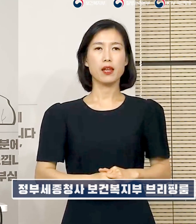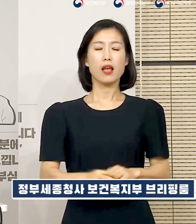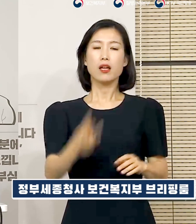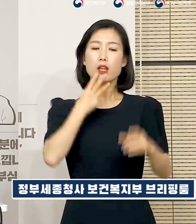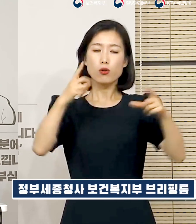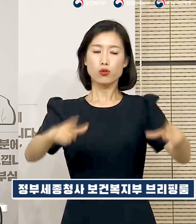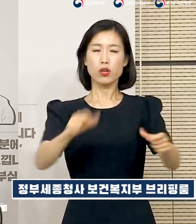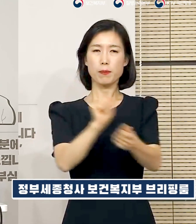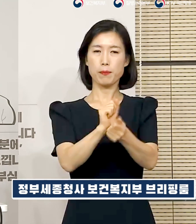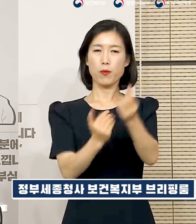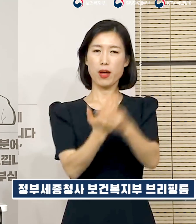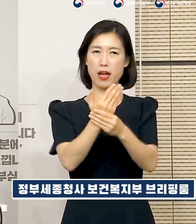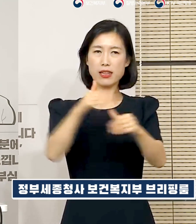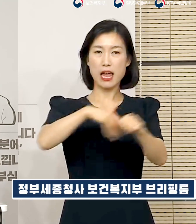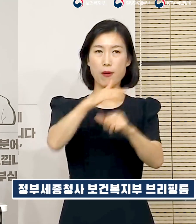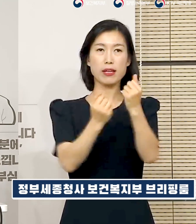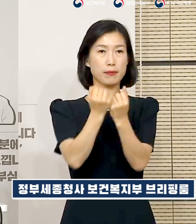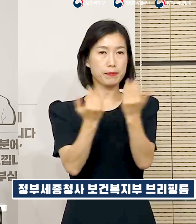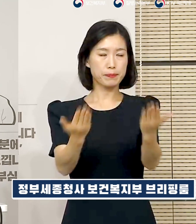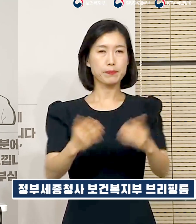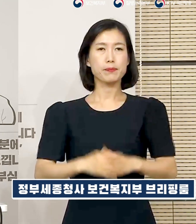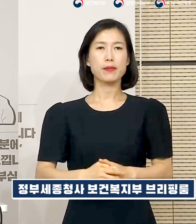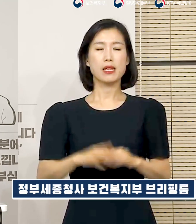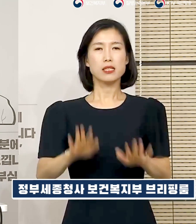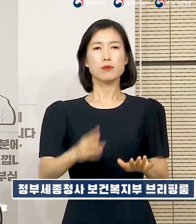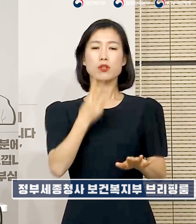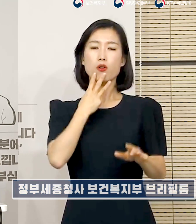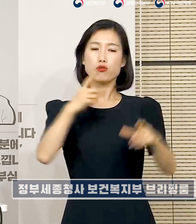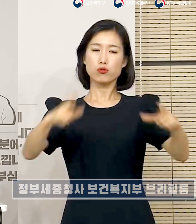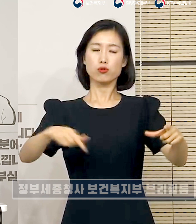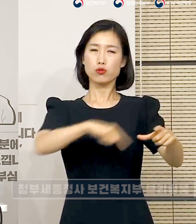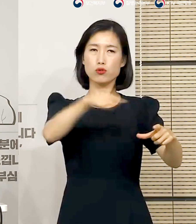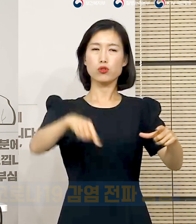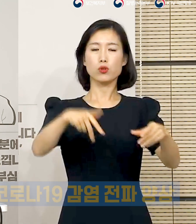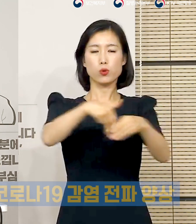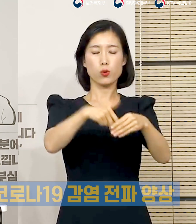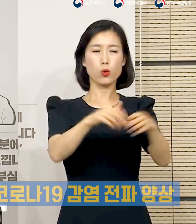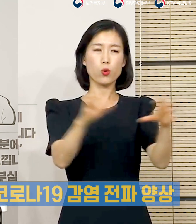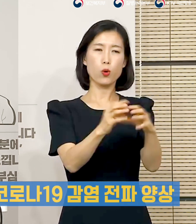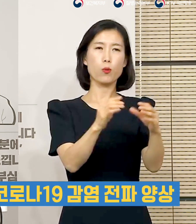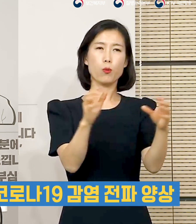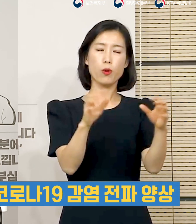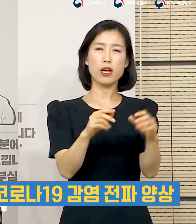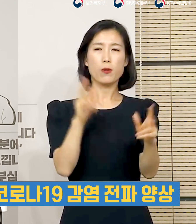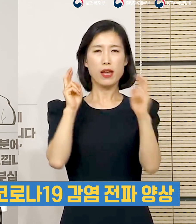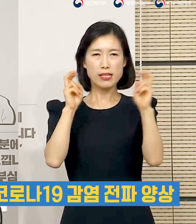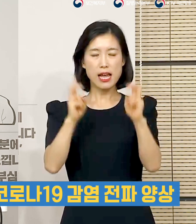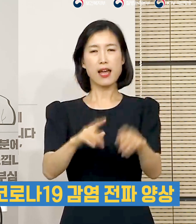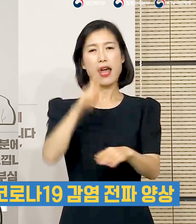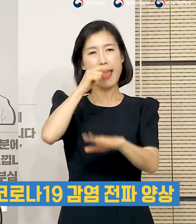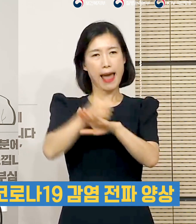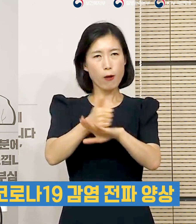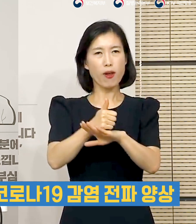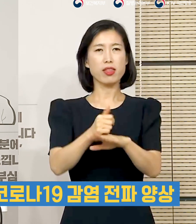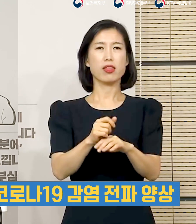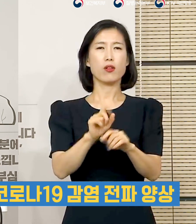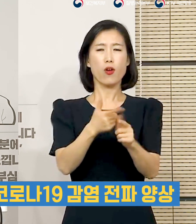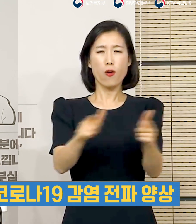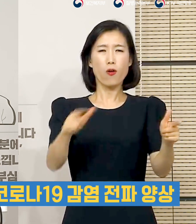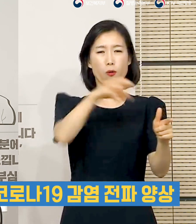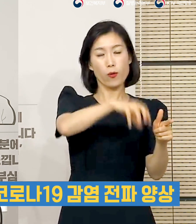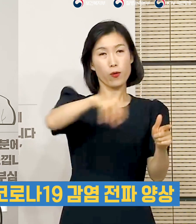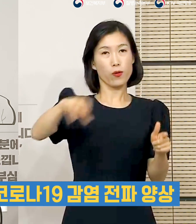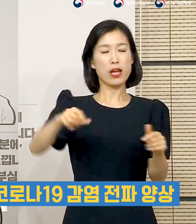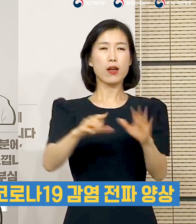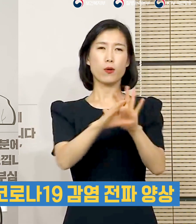수도권 환자 발생 현황에 대해 말씀드리겠습니다. 현재 수도권에서는 종교 소모임, 사업장, 학원 등 다양한